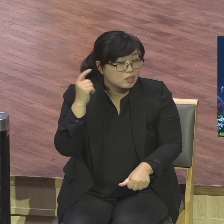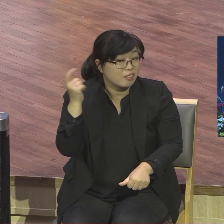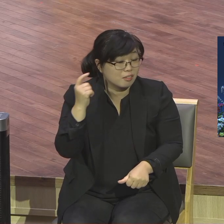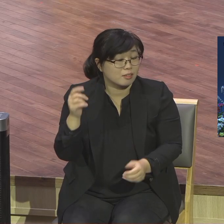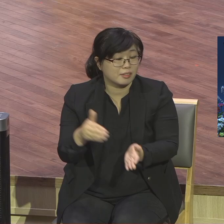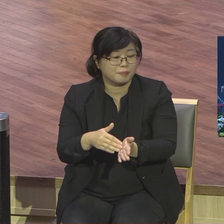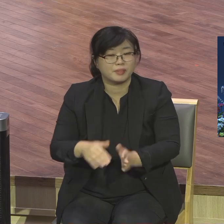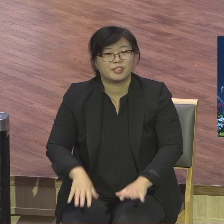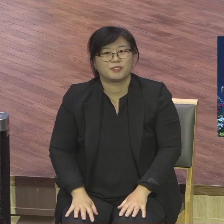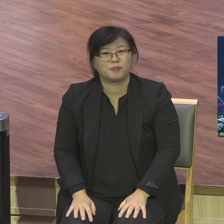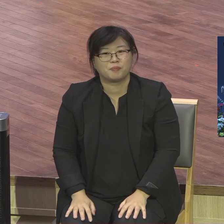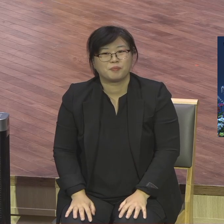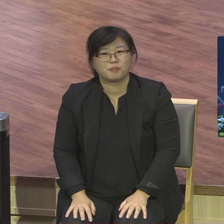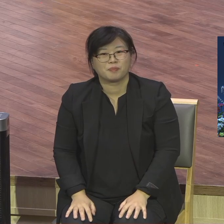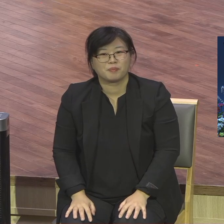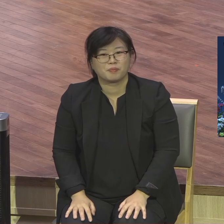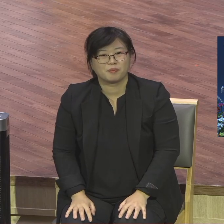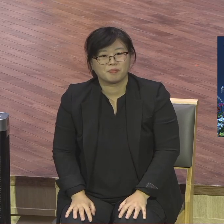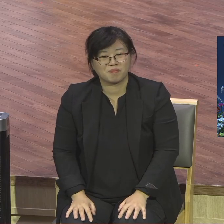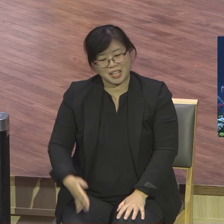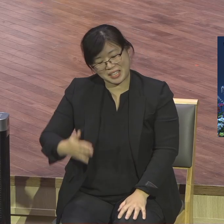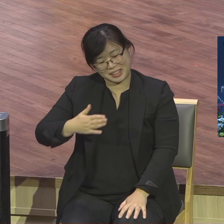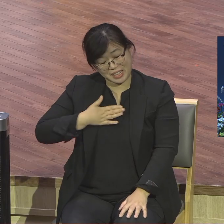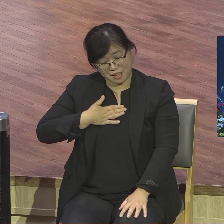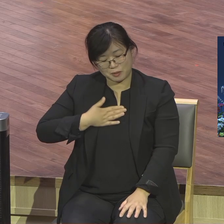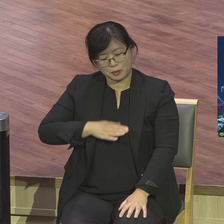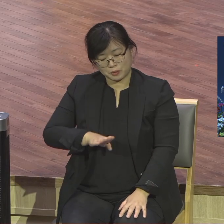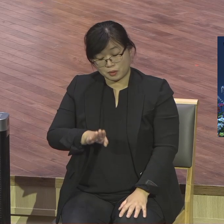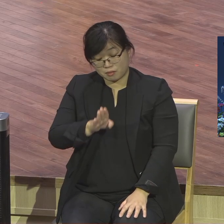어떤 말을 하든 어불성설입니다.